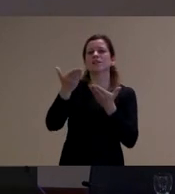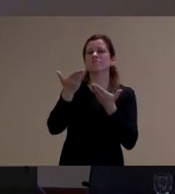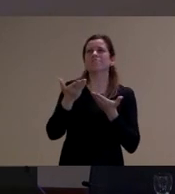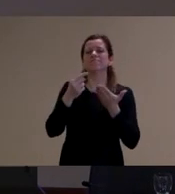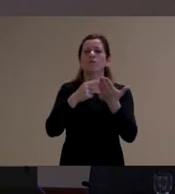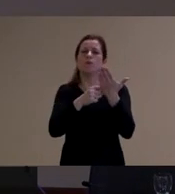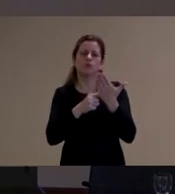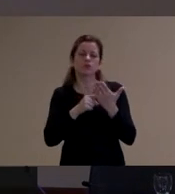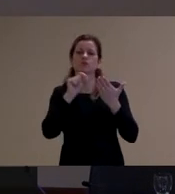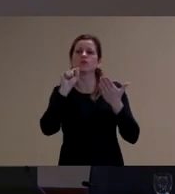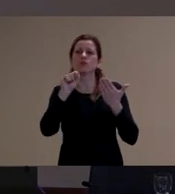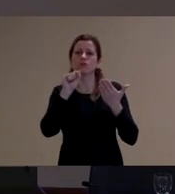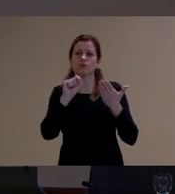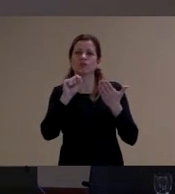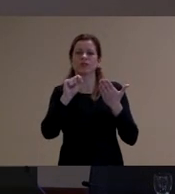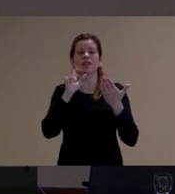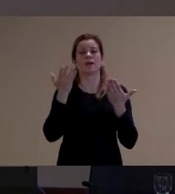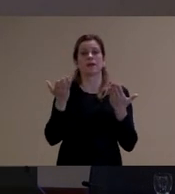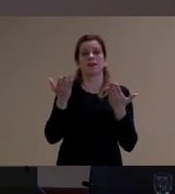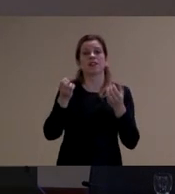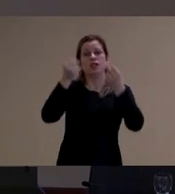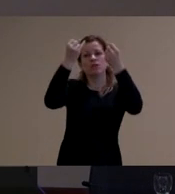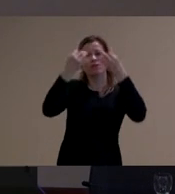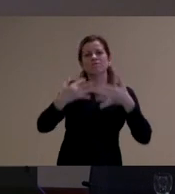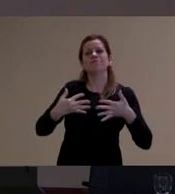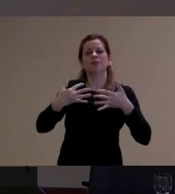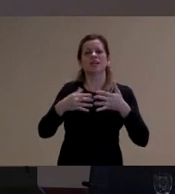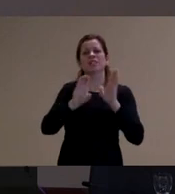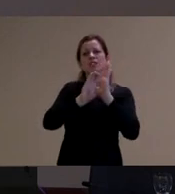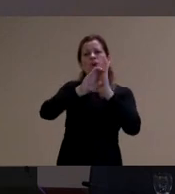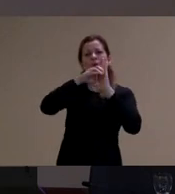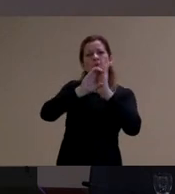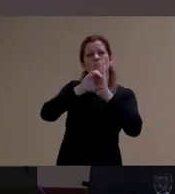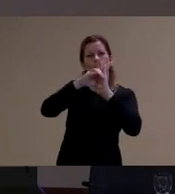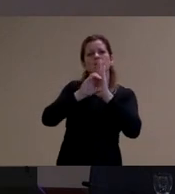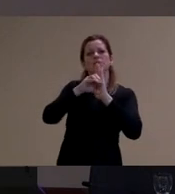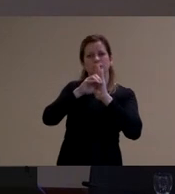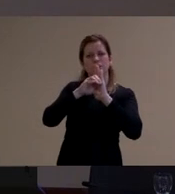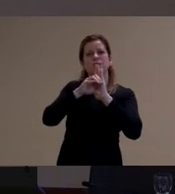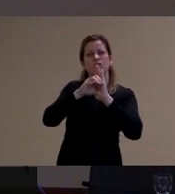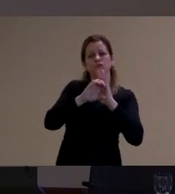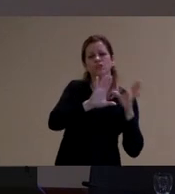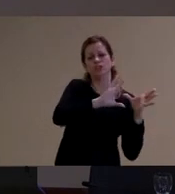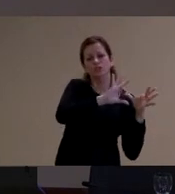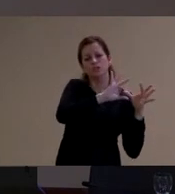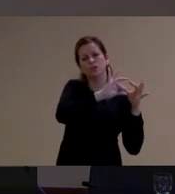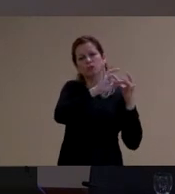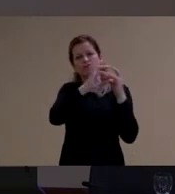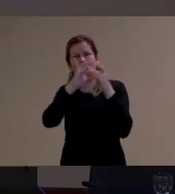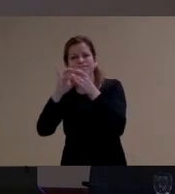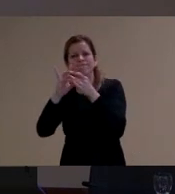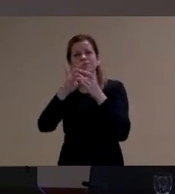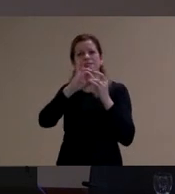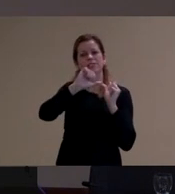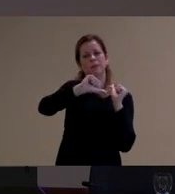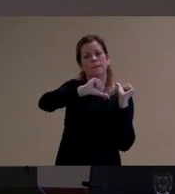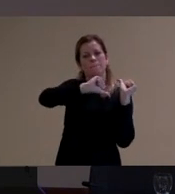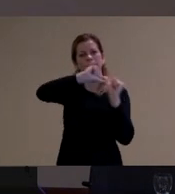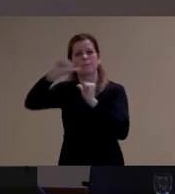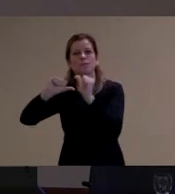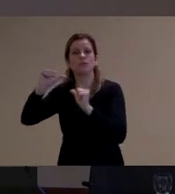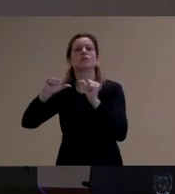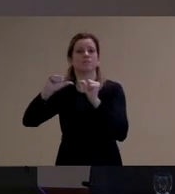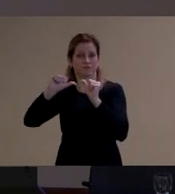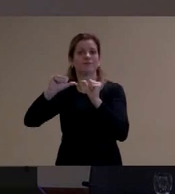a partir de Brasil bem time esse conceito de recontextualização curricular né e foi então